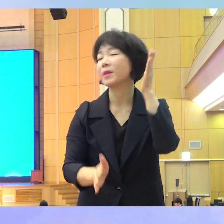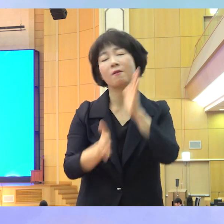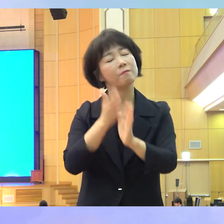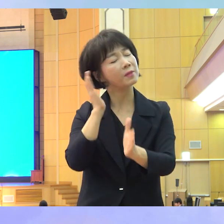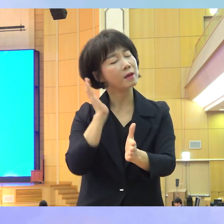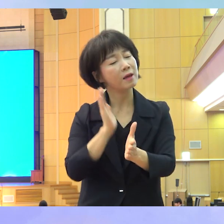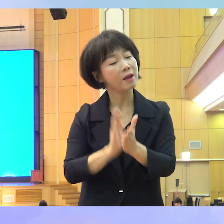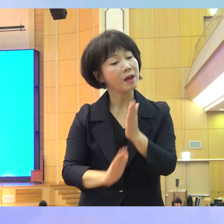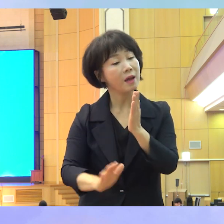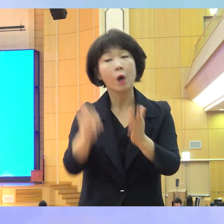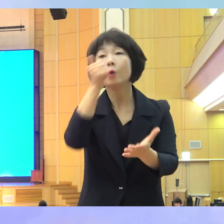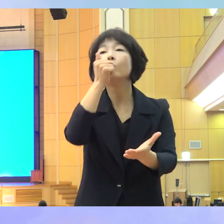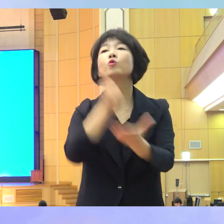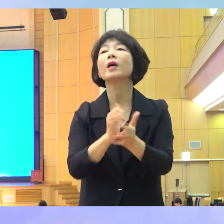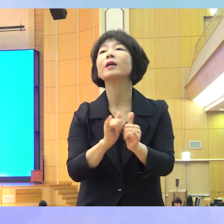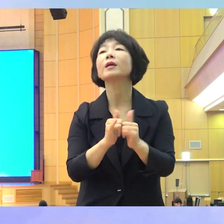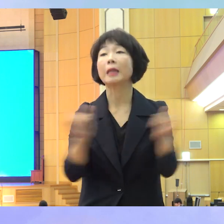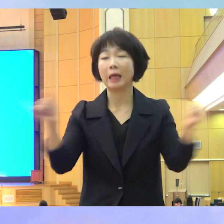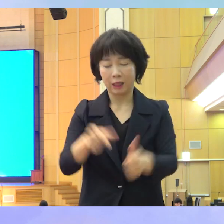없네